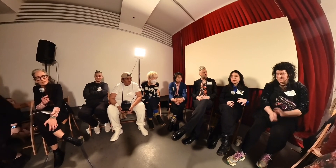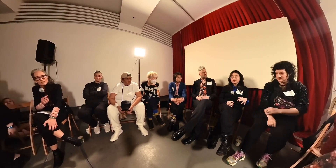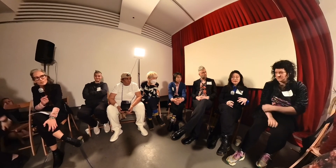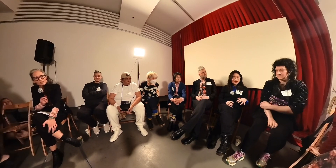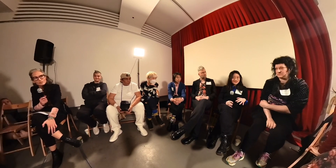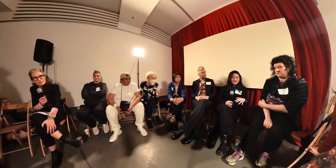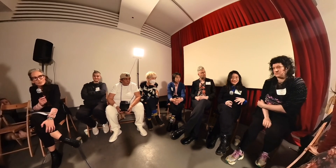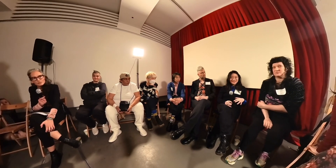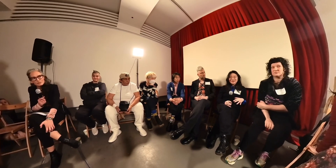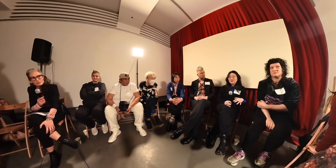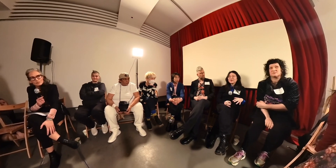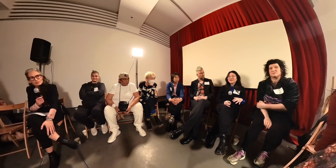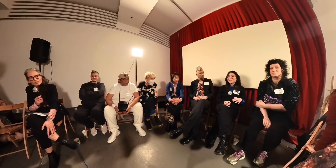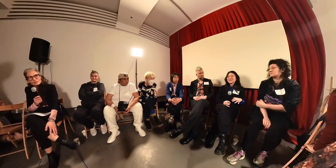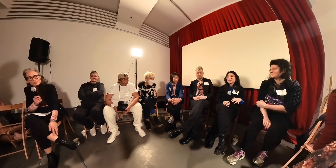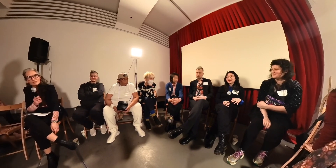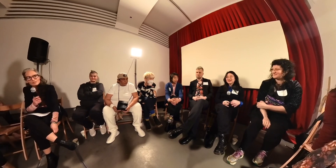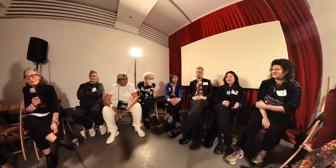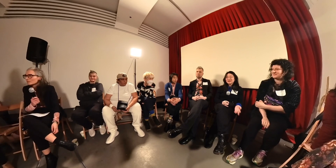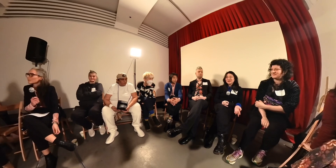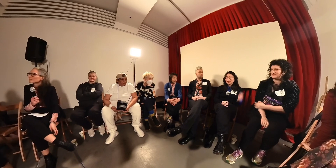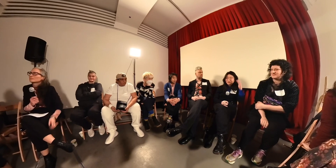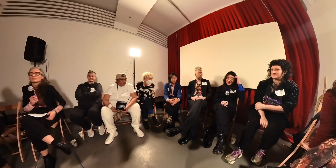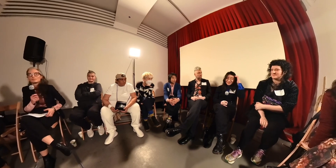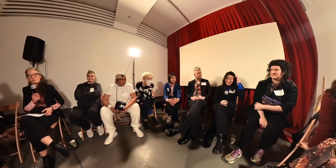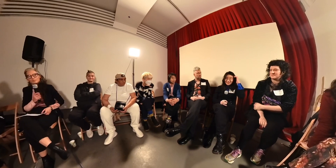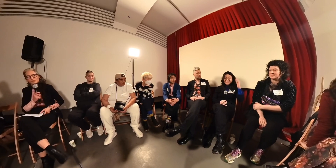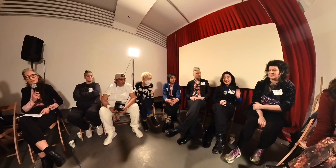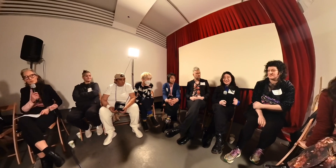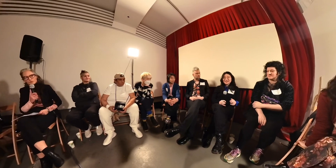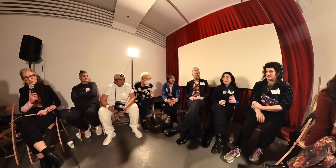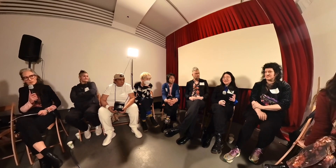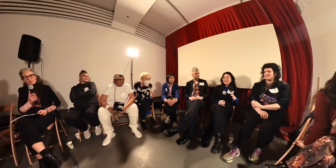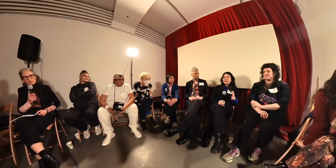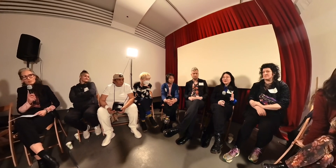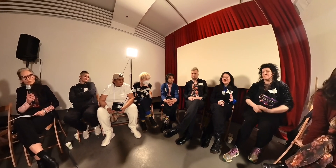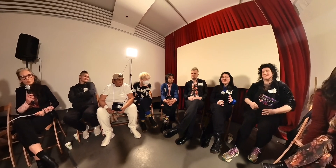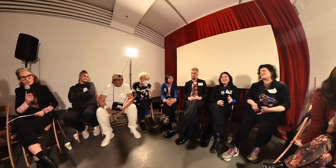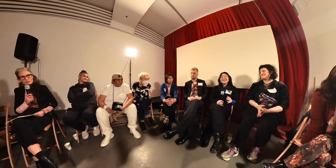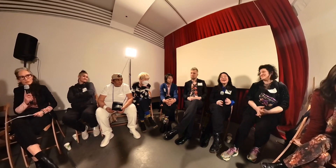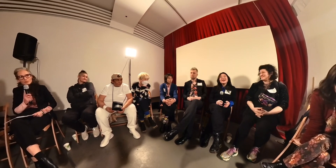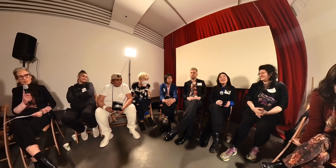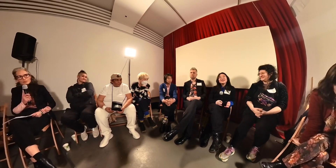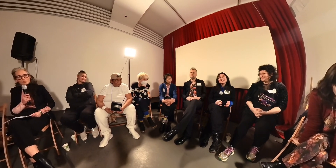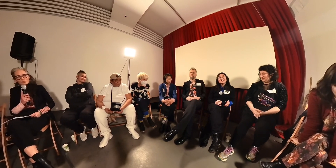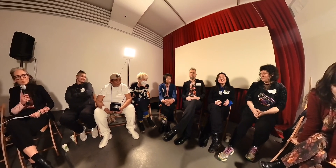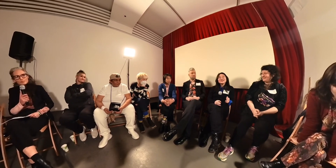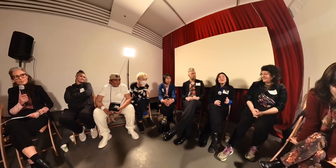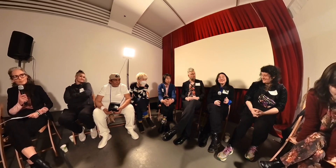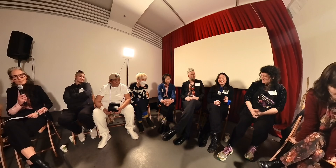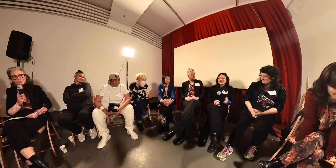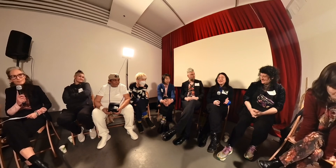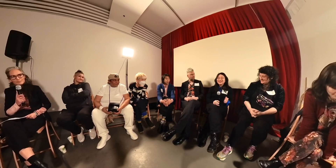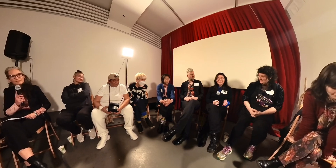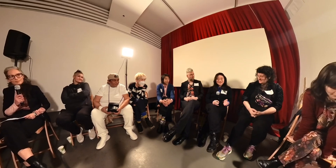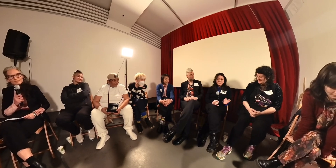tenhle projekt byl v rámci mého magisterského studia. Já jsem byla tak napůl do toho donucená, ale dělala